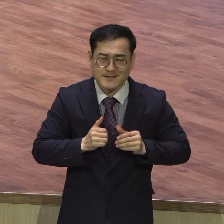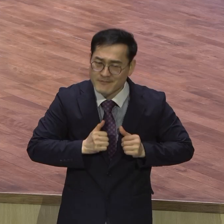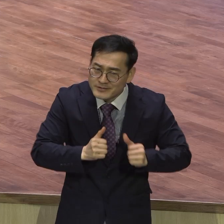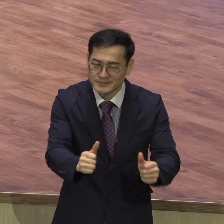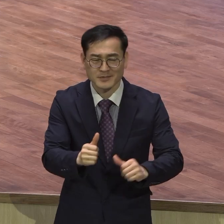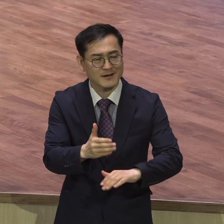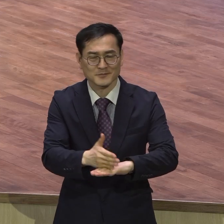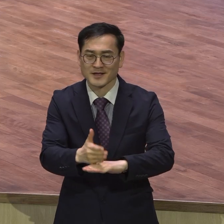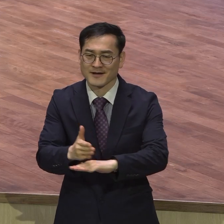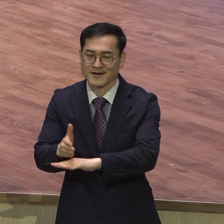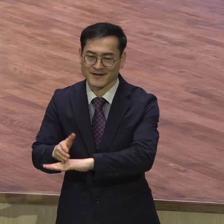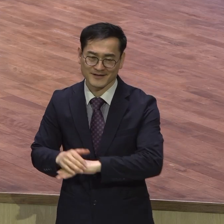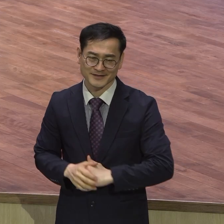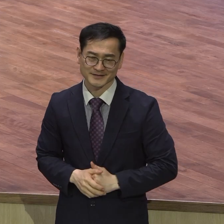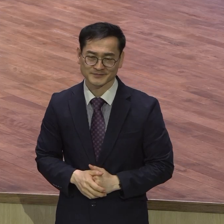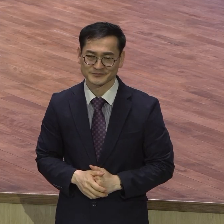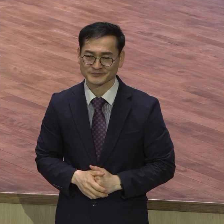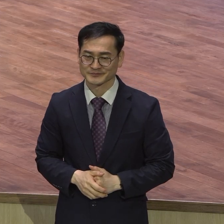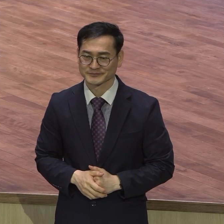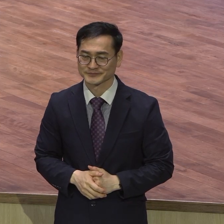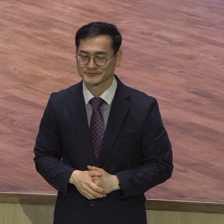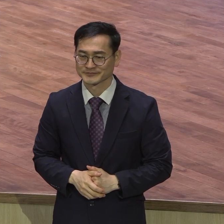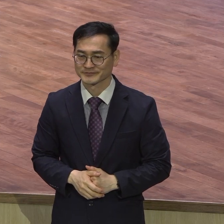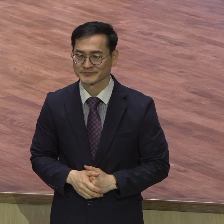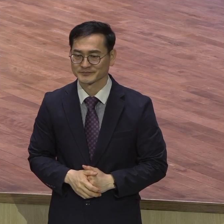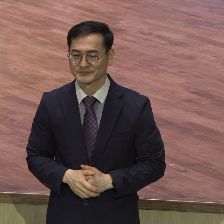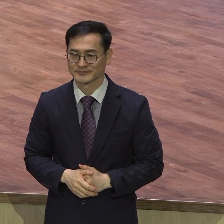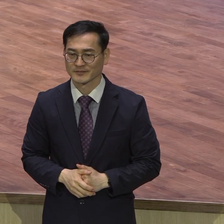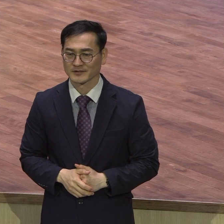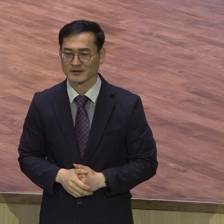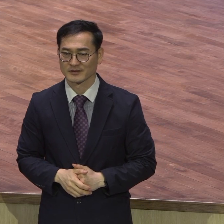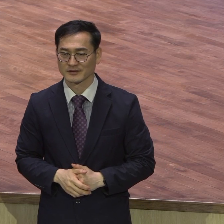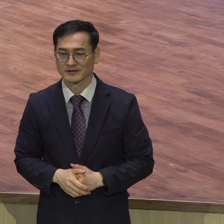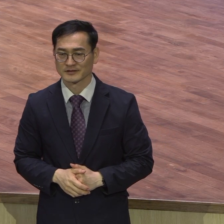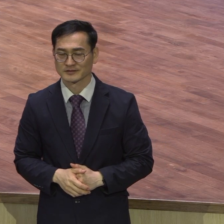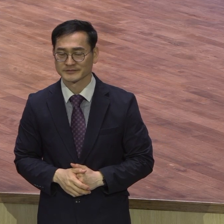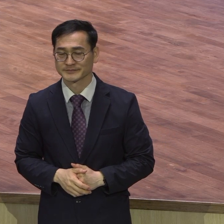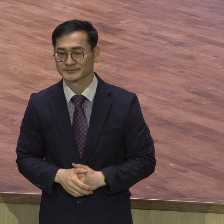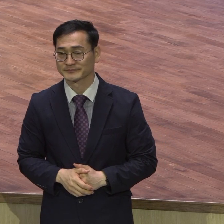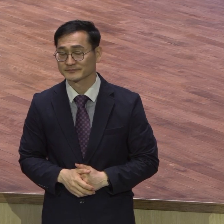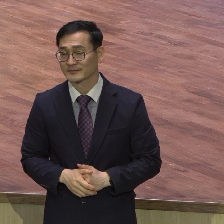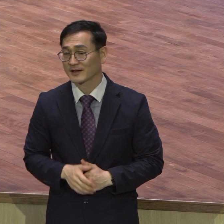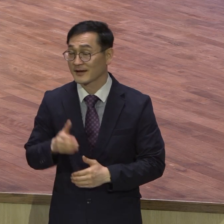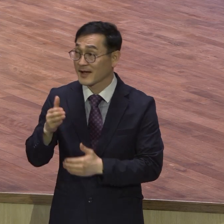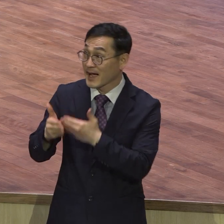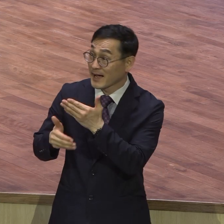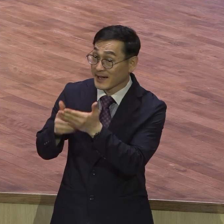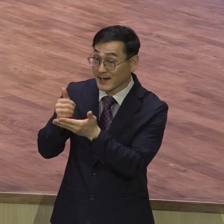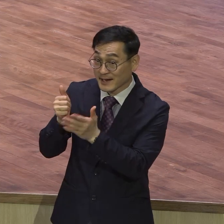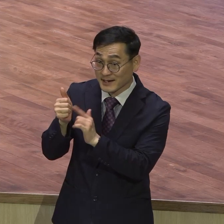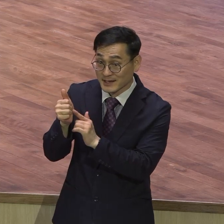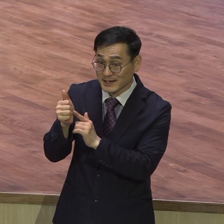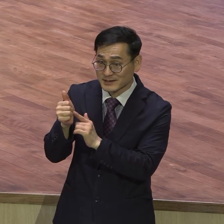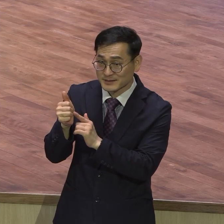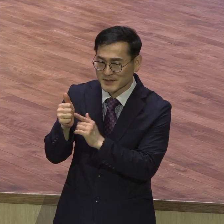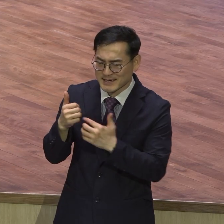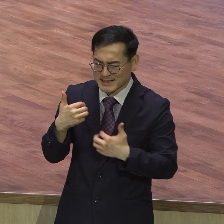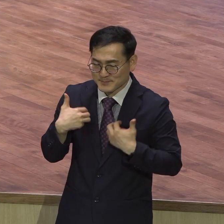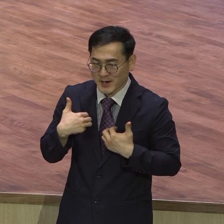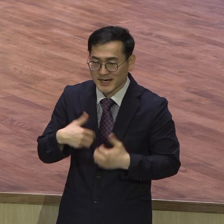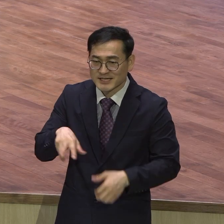너무 감사해요 어떻든 그렇게 정말로 이렇게 하나님이 기뻐하는 하나님의 젓갈이 얻어왔냐